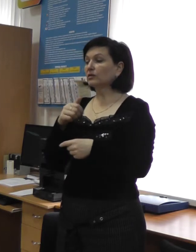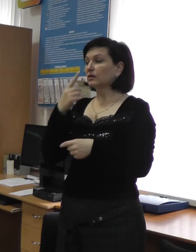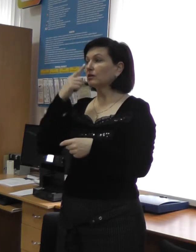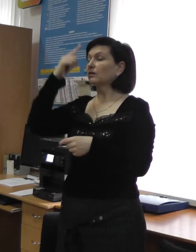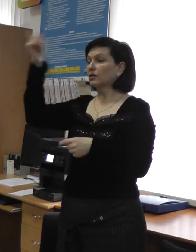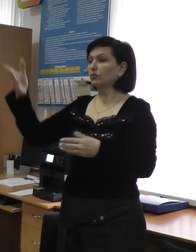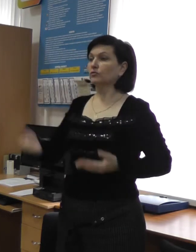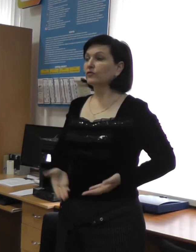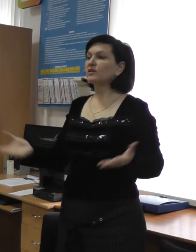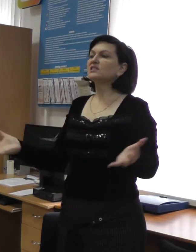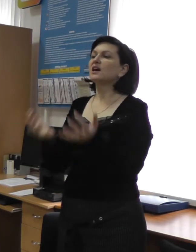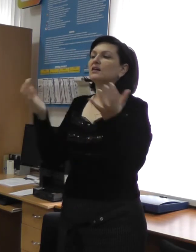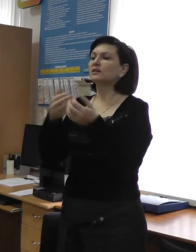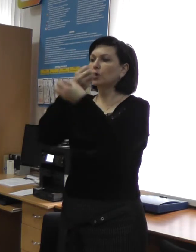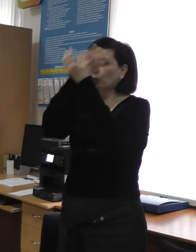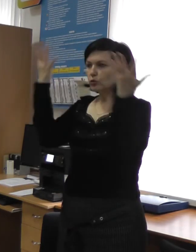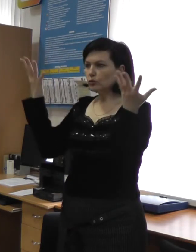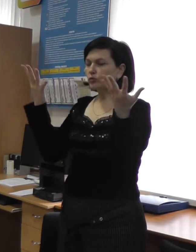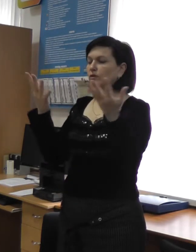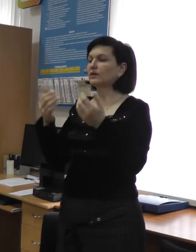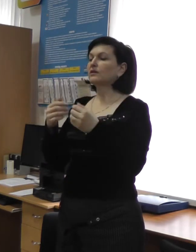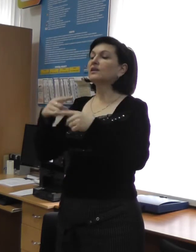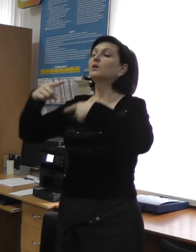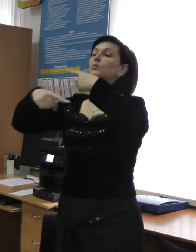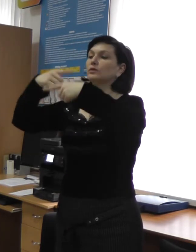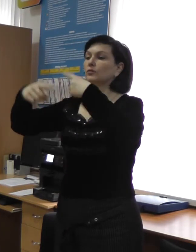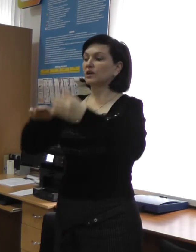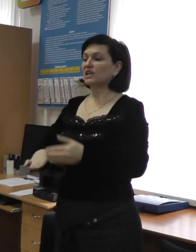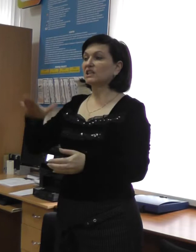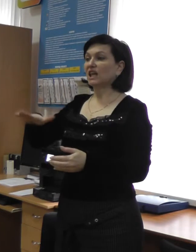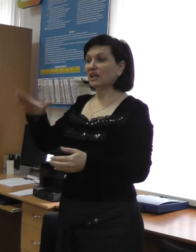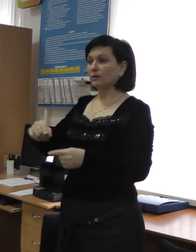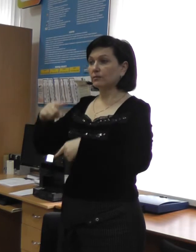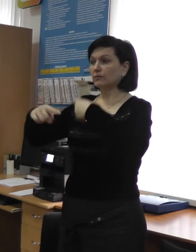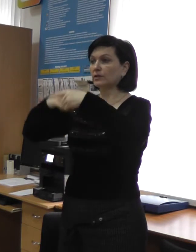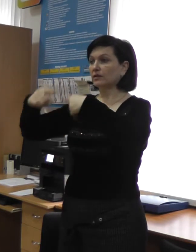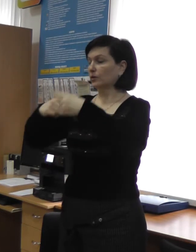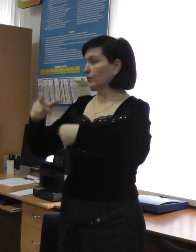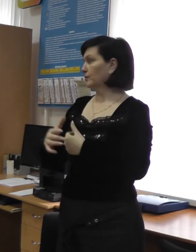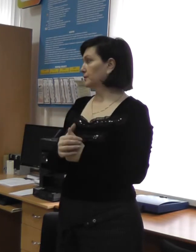свою культуру, обычаи и традиции и передают ему подрастающему поколению.